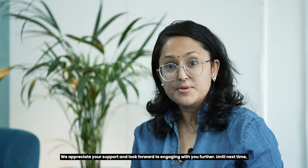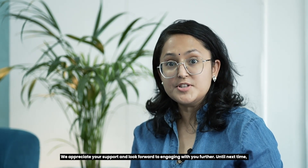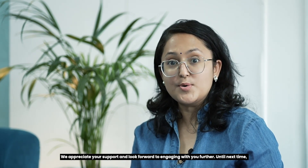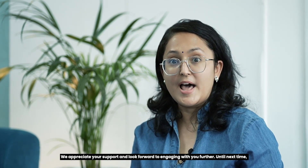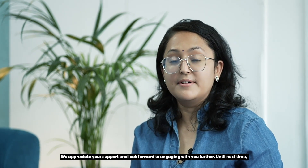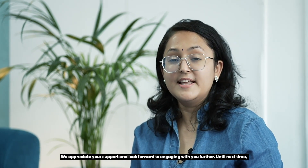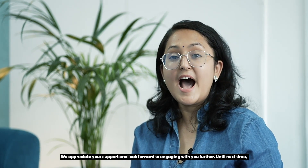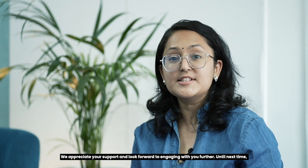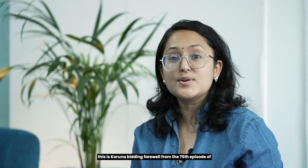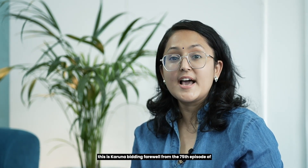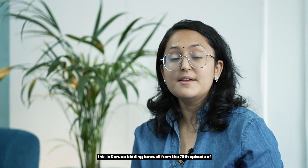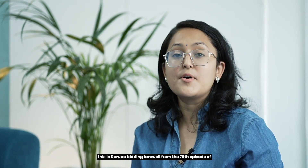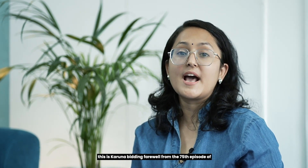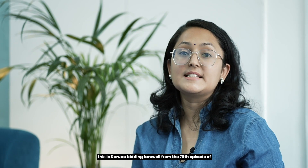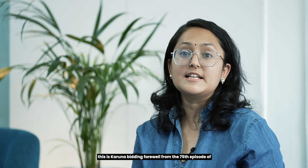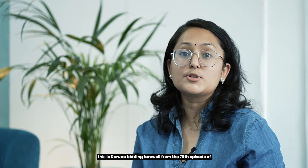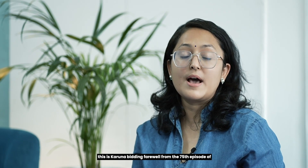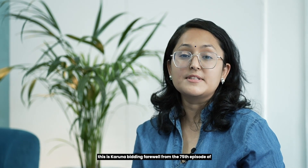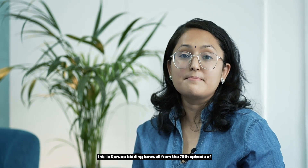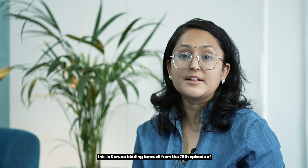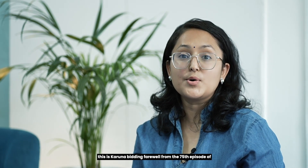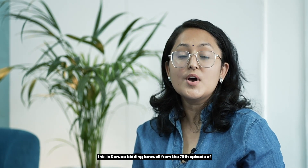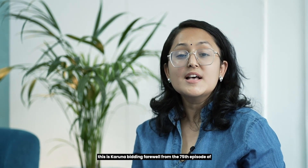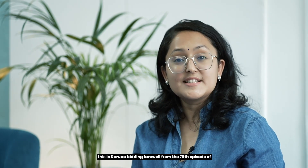सुन्न नबिर्सिनुहोला भन्दै आजको लागि पडकास्ट